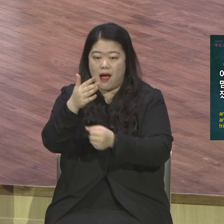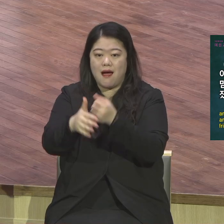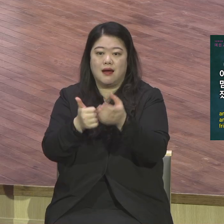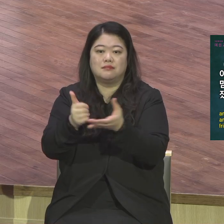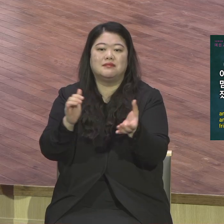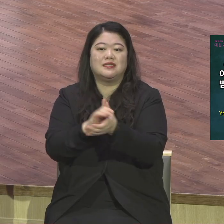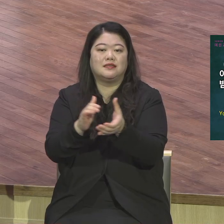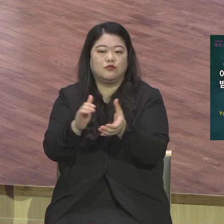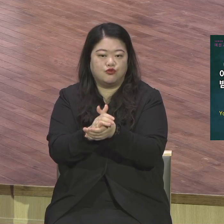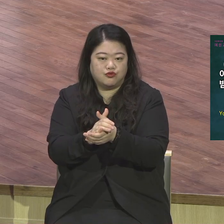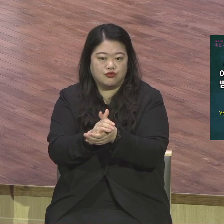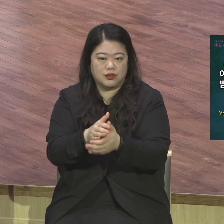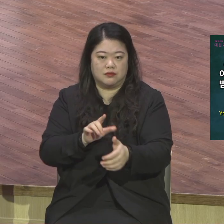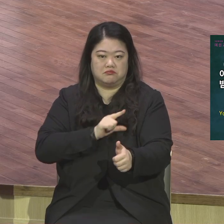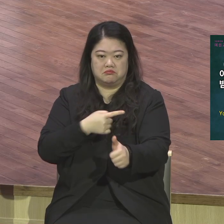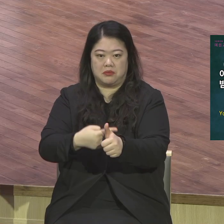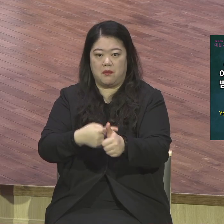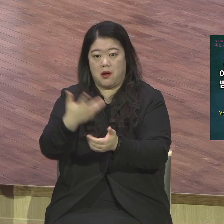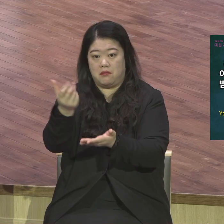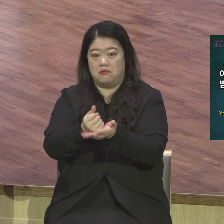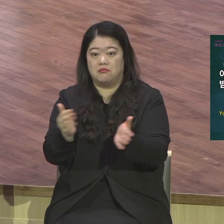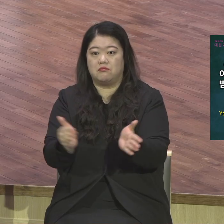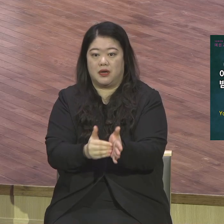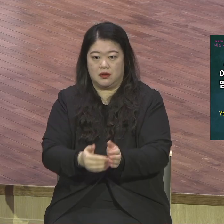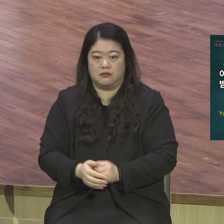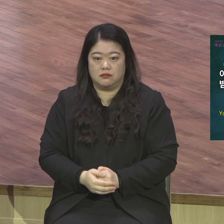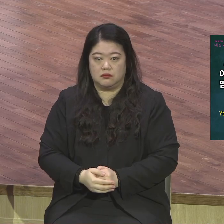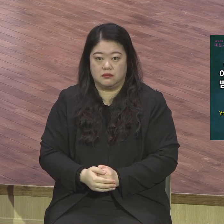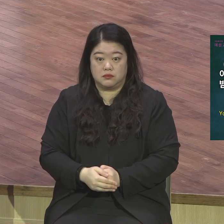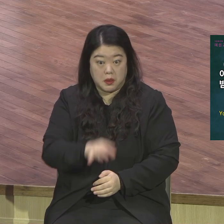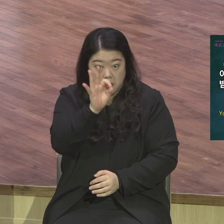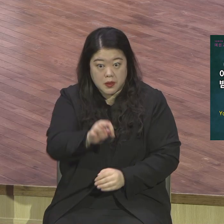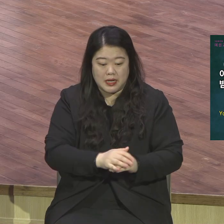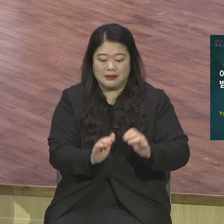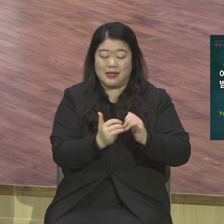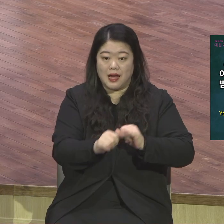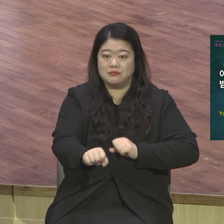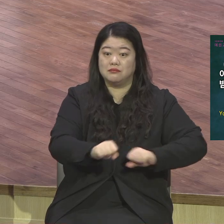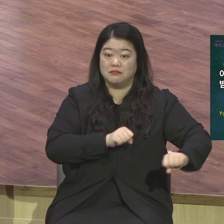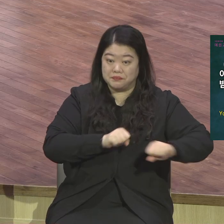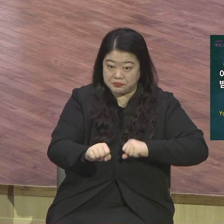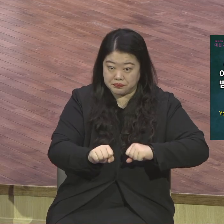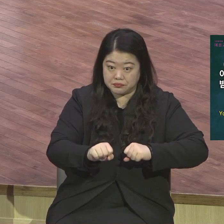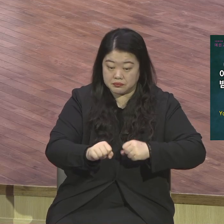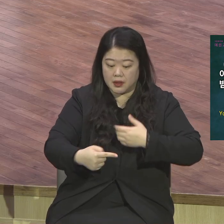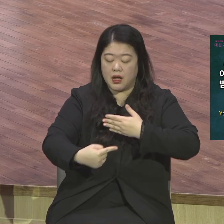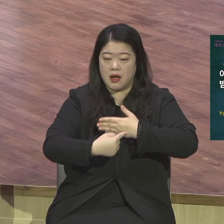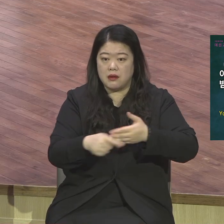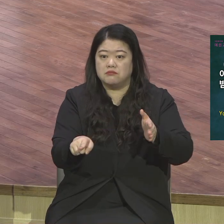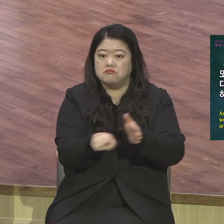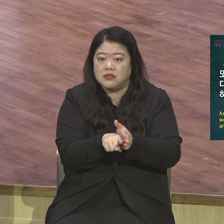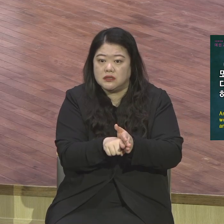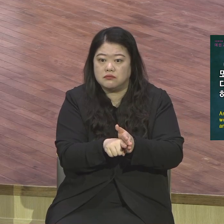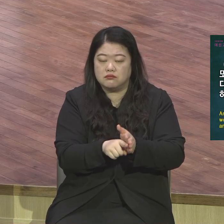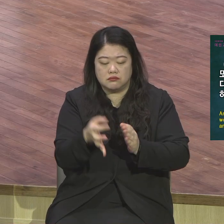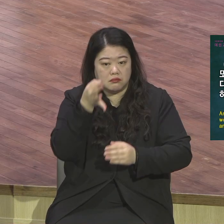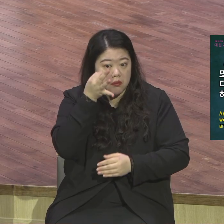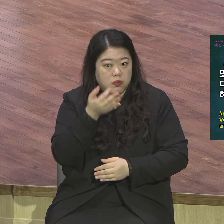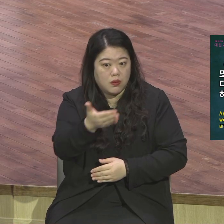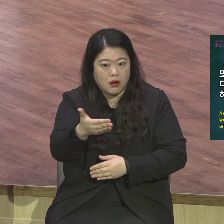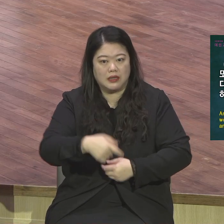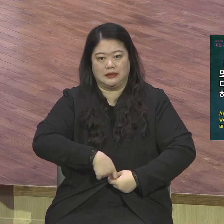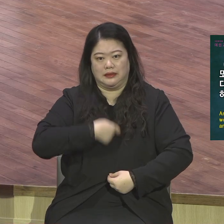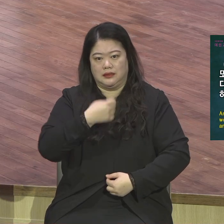벗이라 칭함을 받았나니, 이로 보건대 사람이 행함으로 의롭다 하심을 받고 믿음으로만은 아니니라. 또 이와